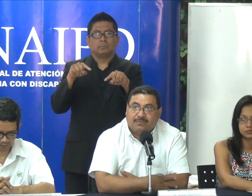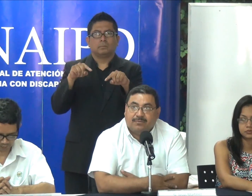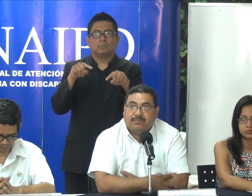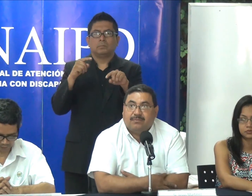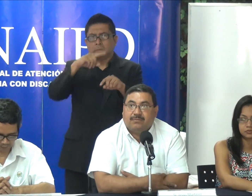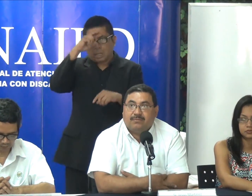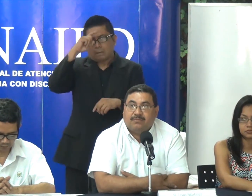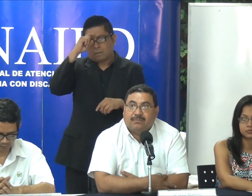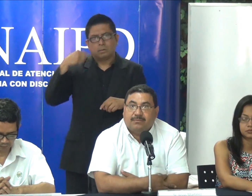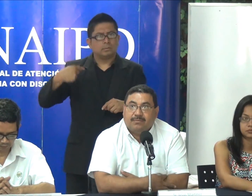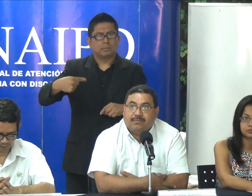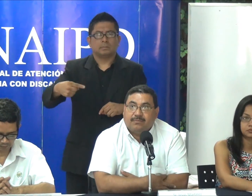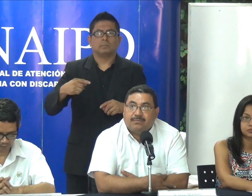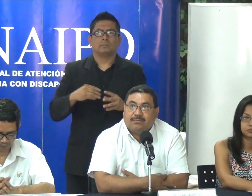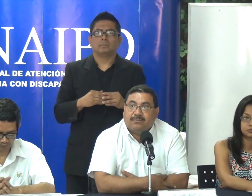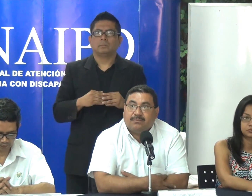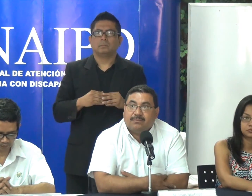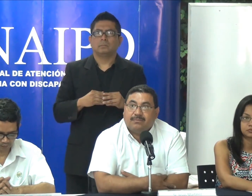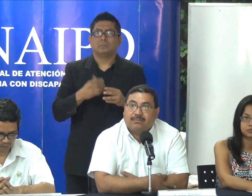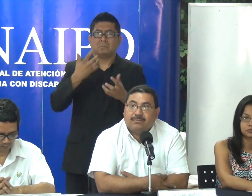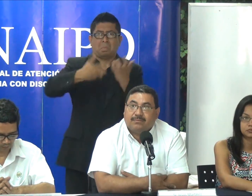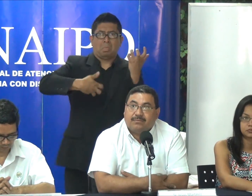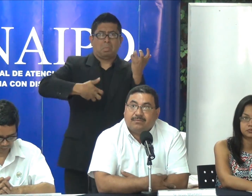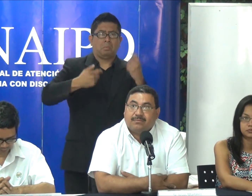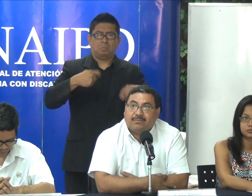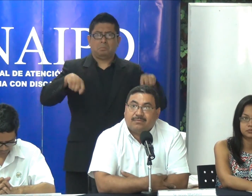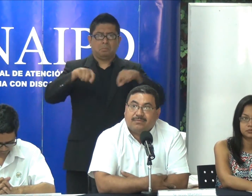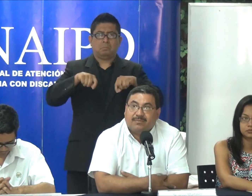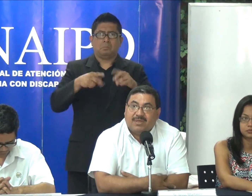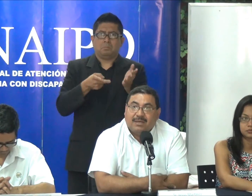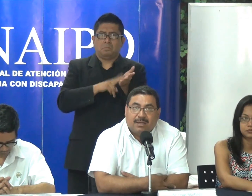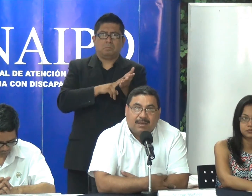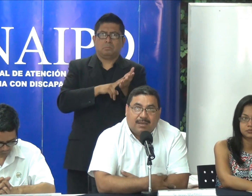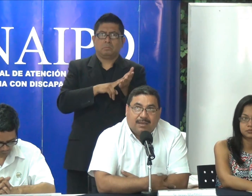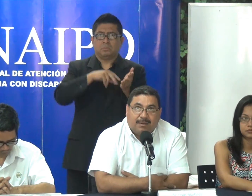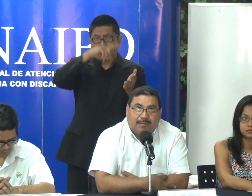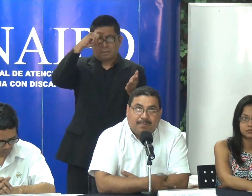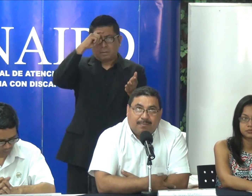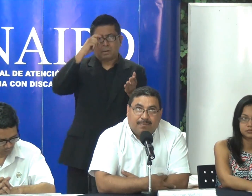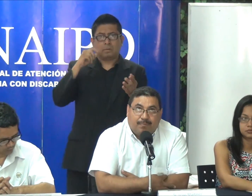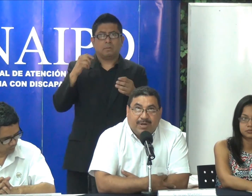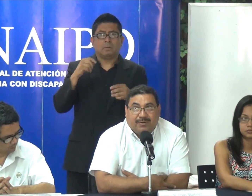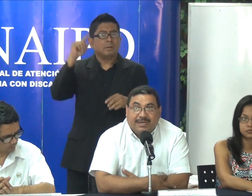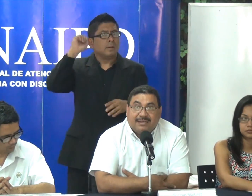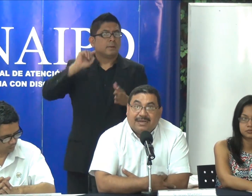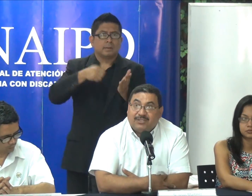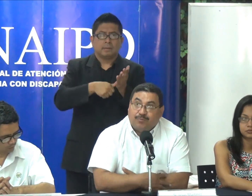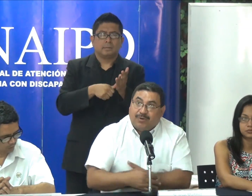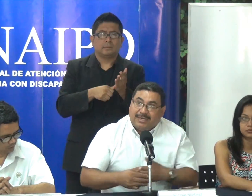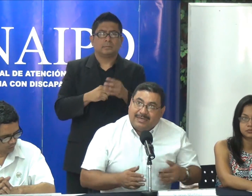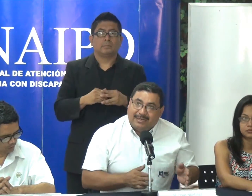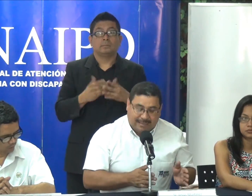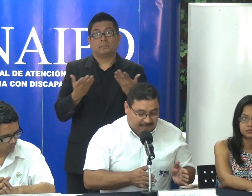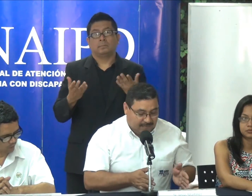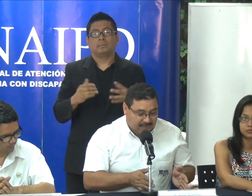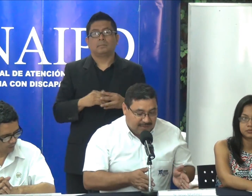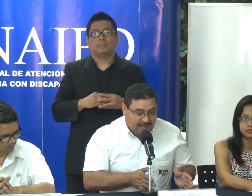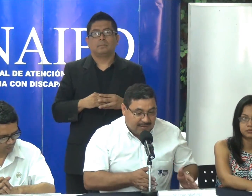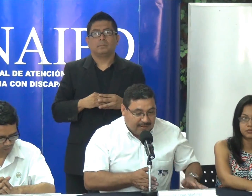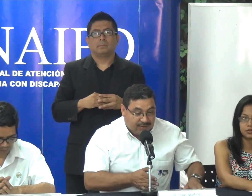empleos. ¿Estaría violando contratos laborales, señor alcalde? Bueno, en este caso